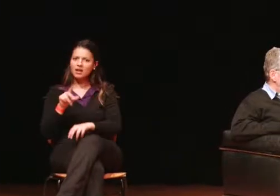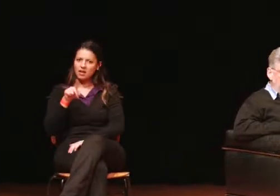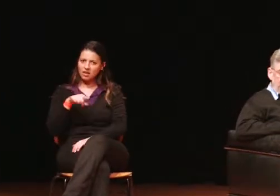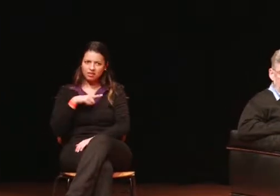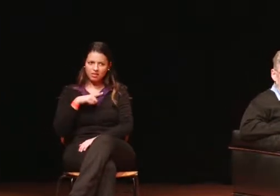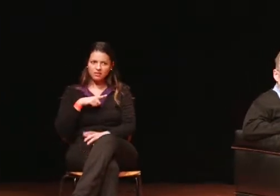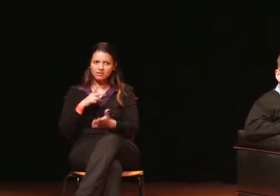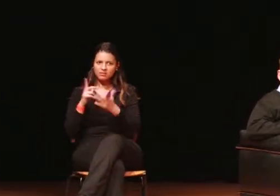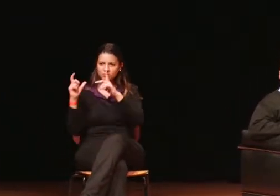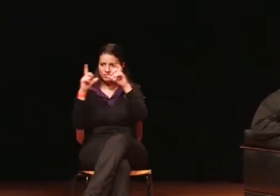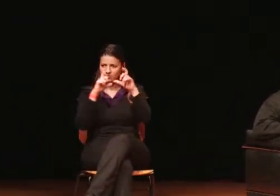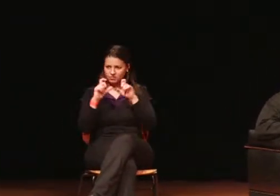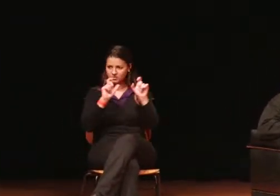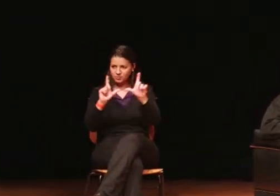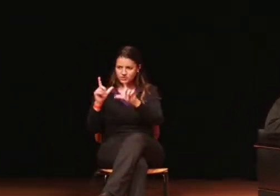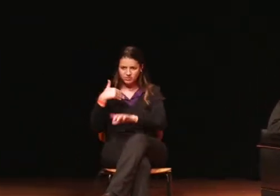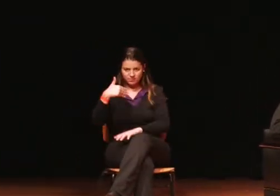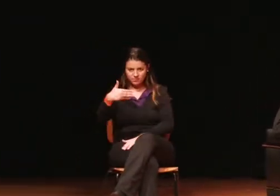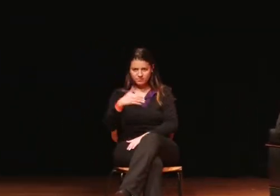ser realizada.